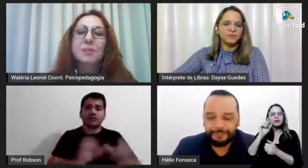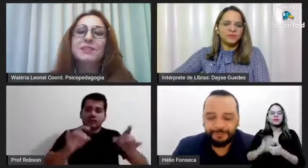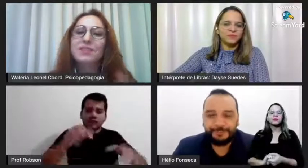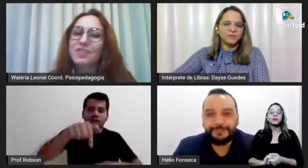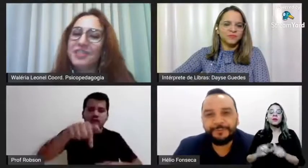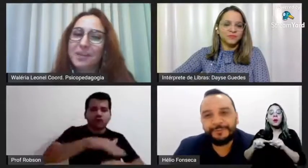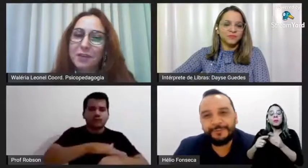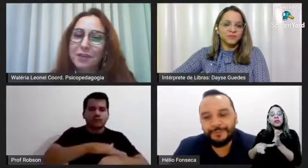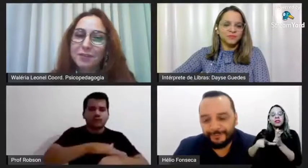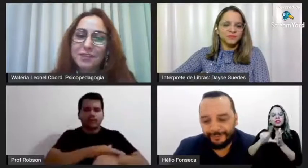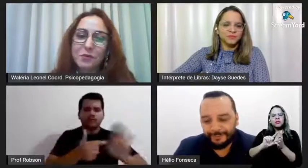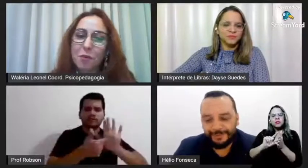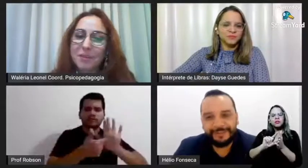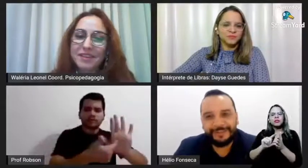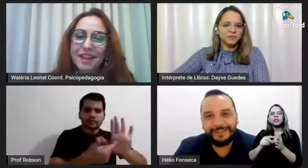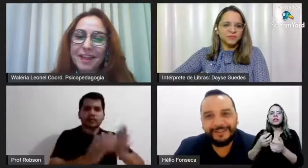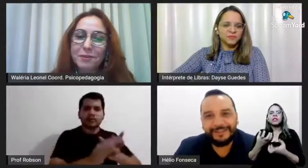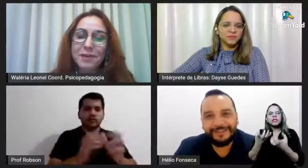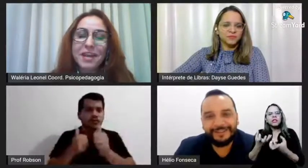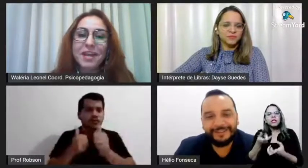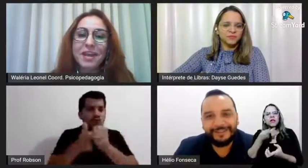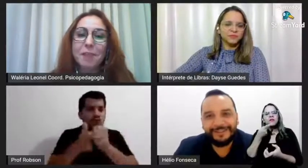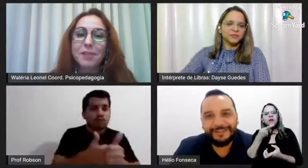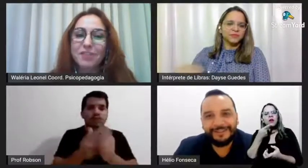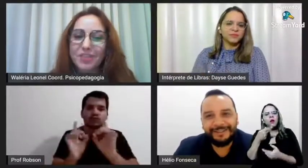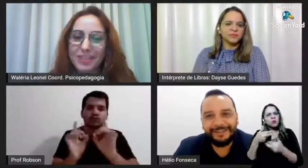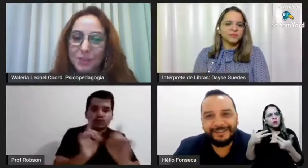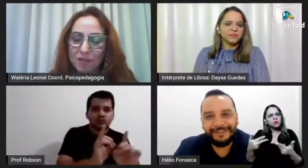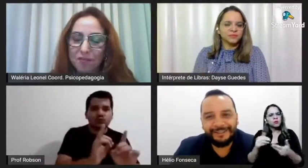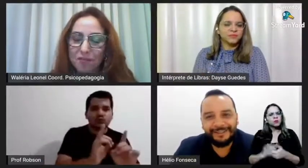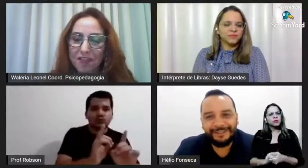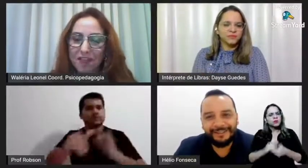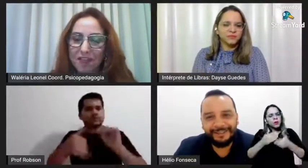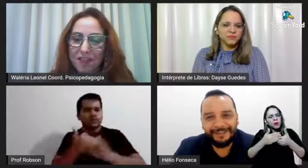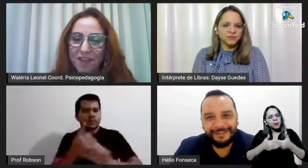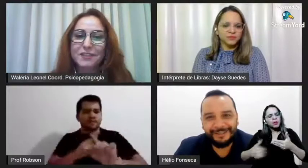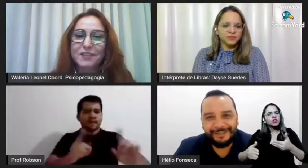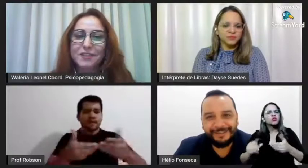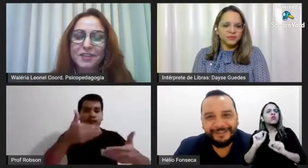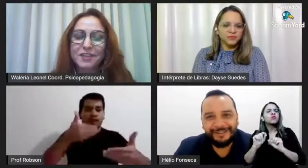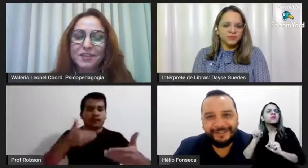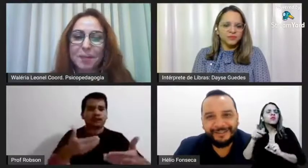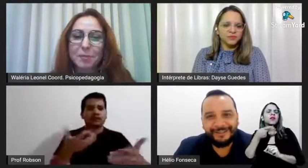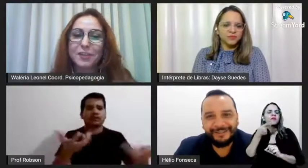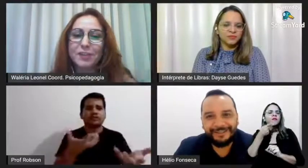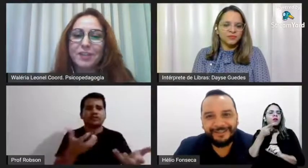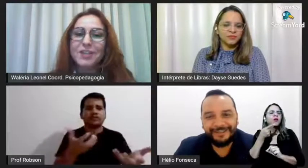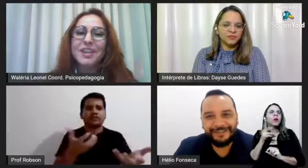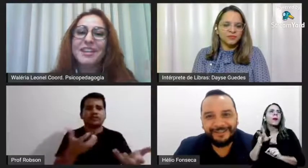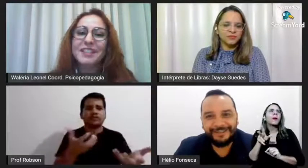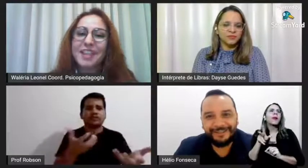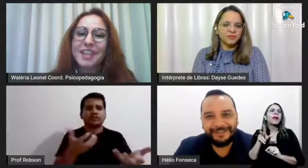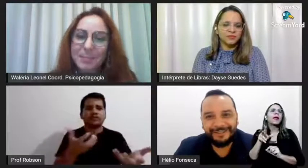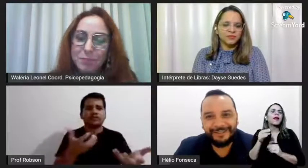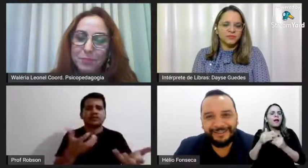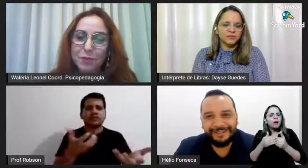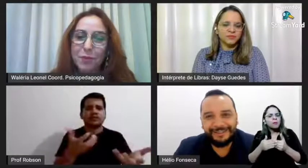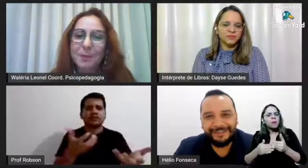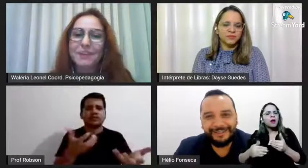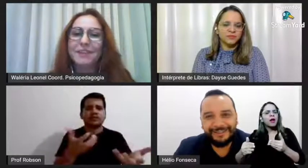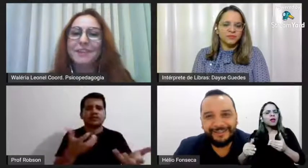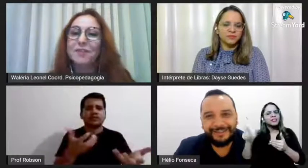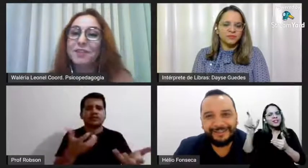YouTube, mas antes de sair eu quero fazer um comentário a partir dessa sua fala, né, que você diz que a partir